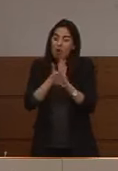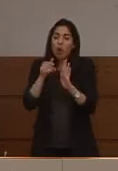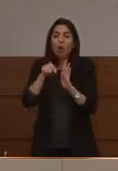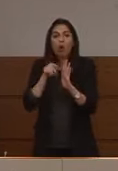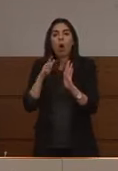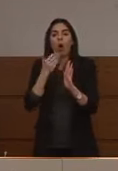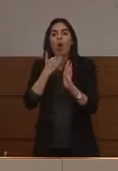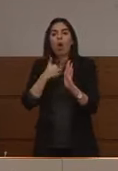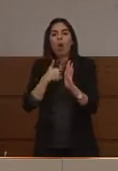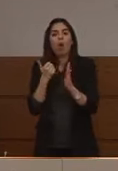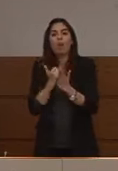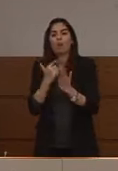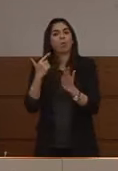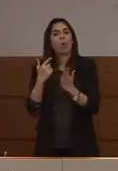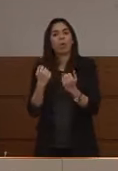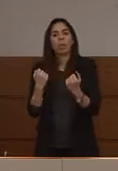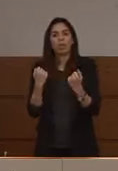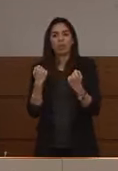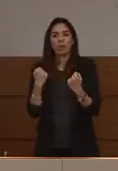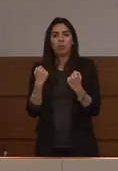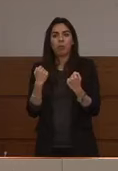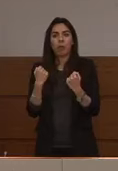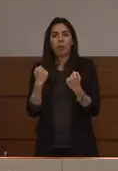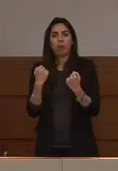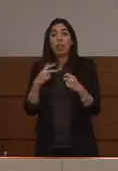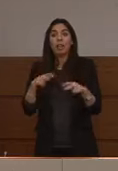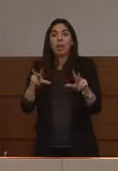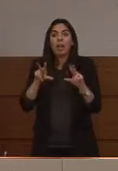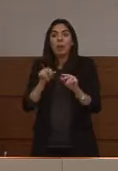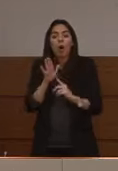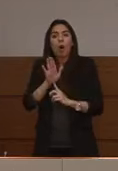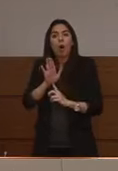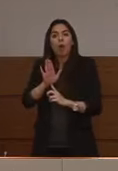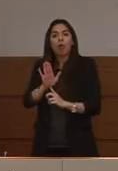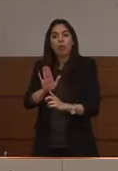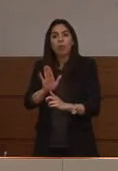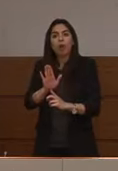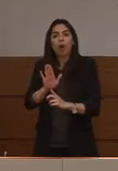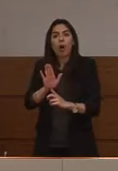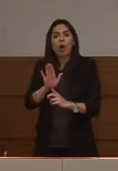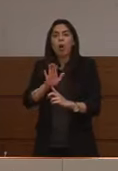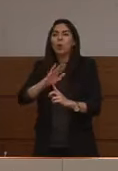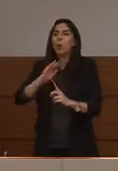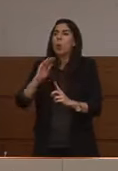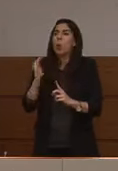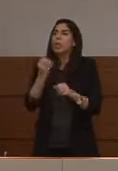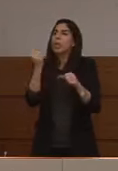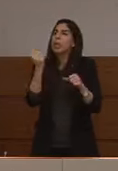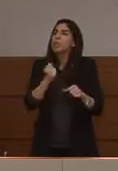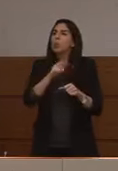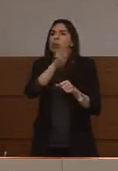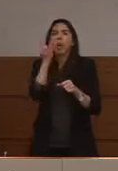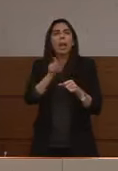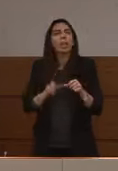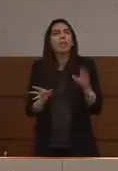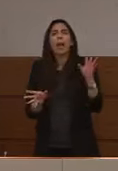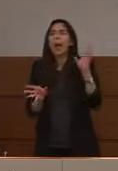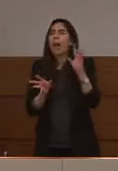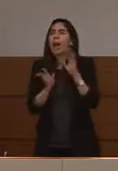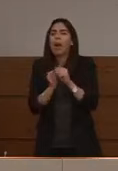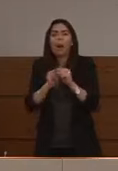importante che ancora una volta testimonia quello che lo sforzo di tutte le realtà istituzionali del paese